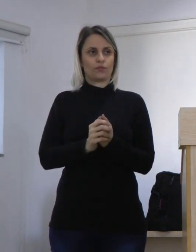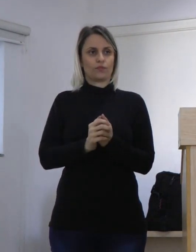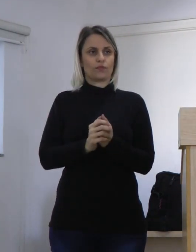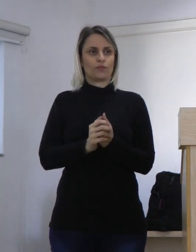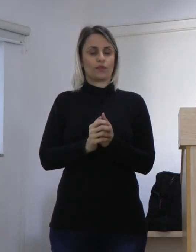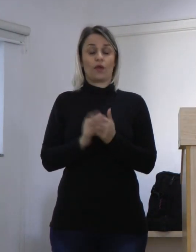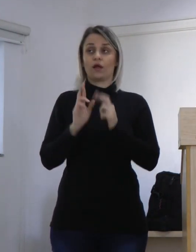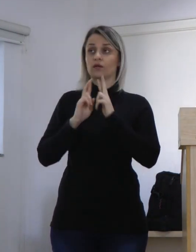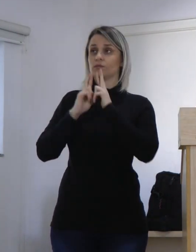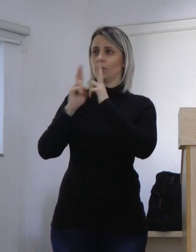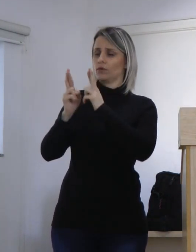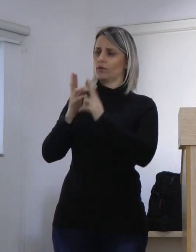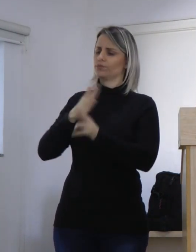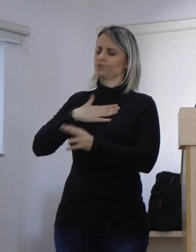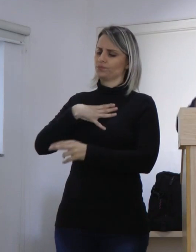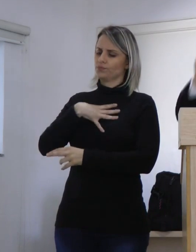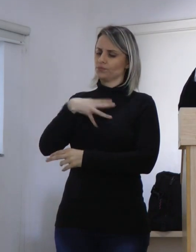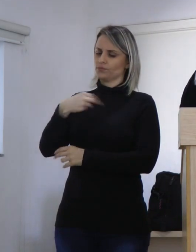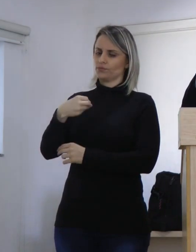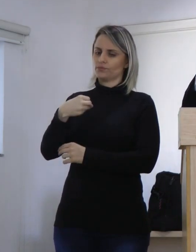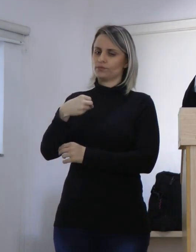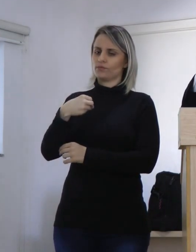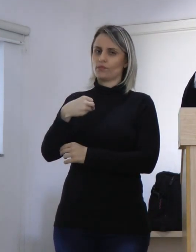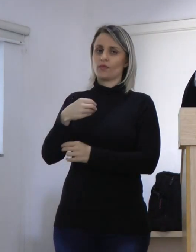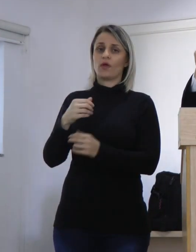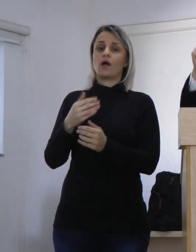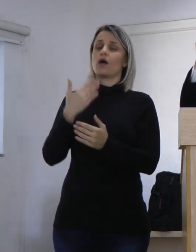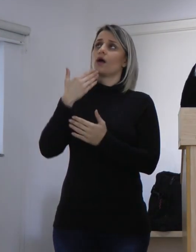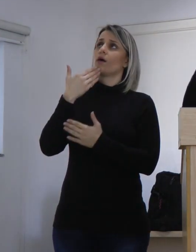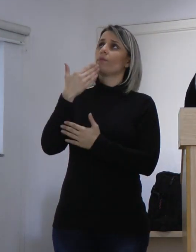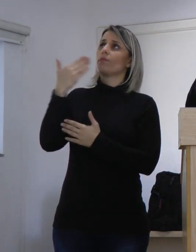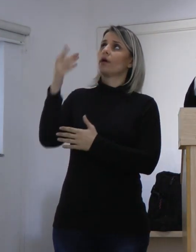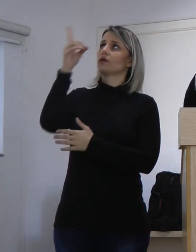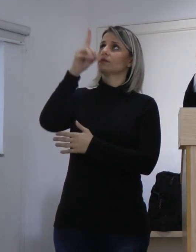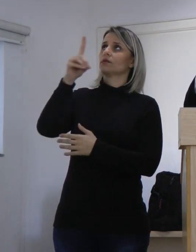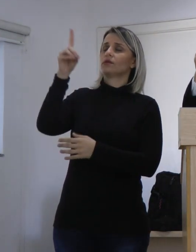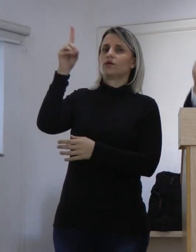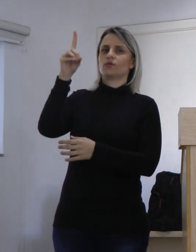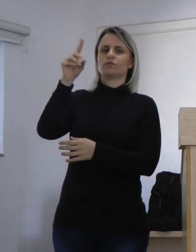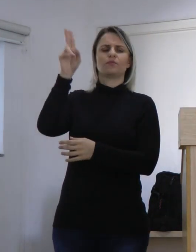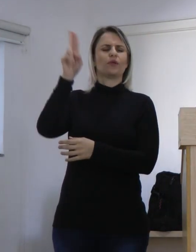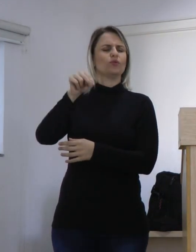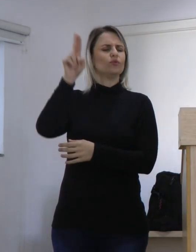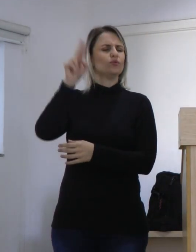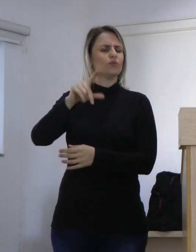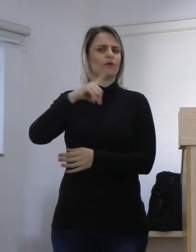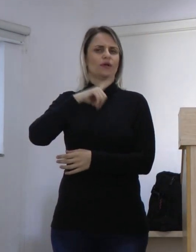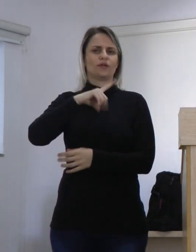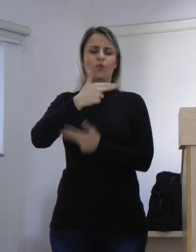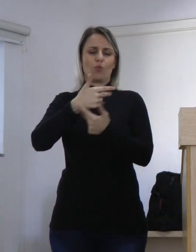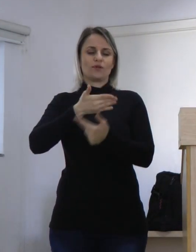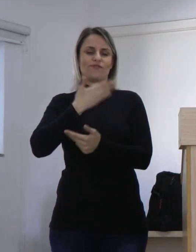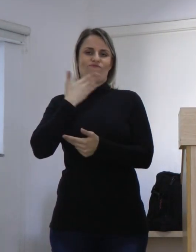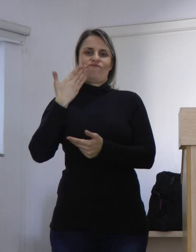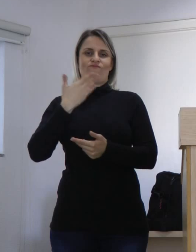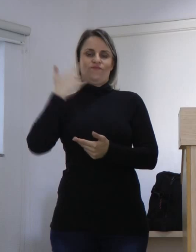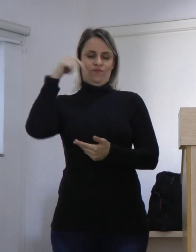E ele vai dizer: meus filhos, peçam a Deus para que eu jamais tenha facilidades aqui na terra,